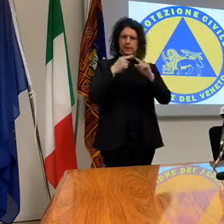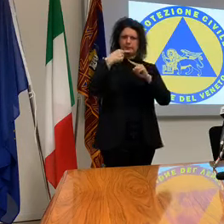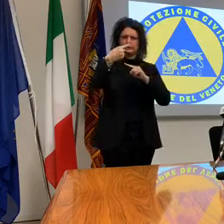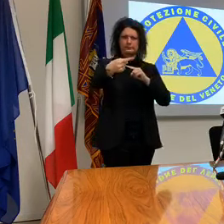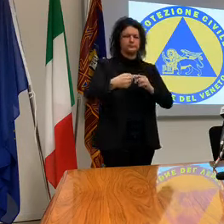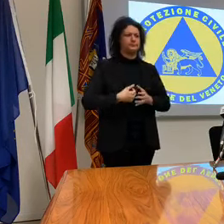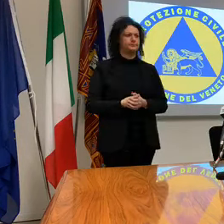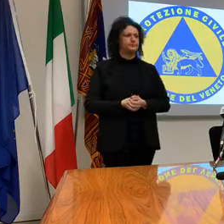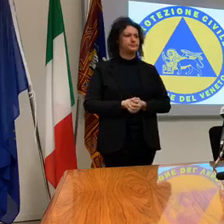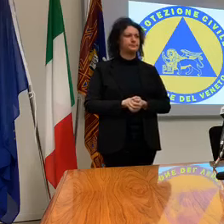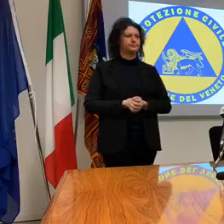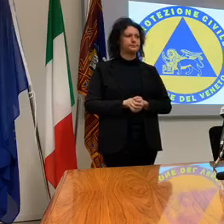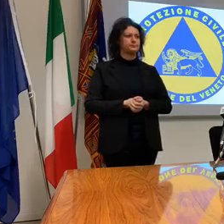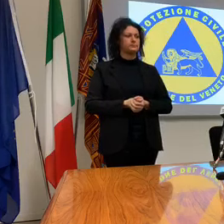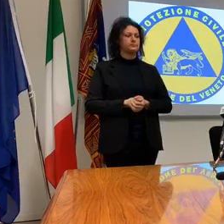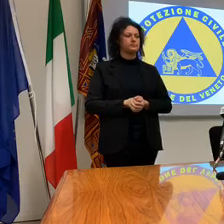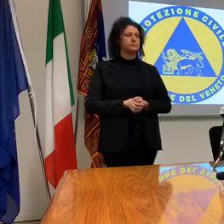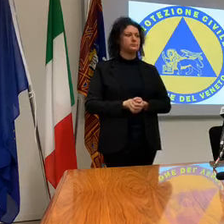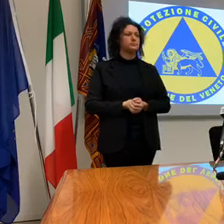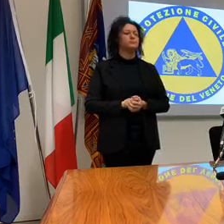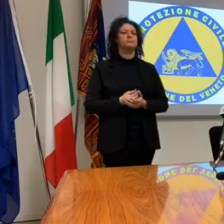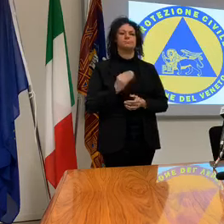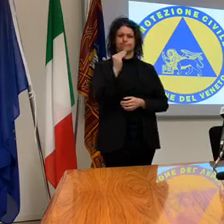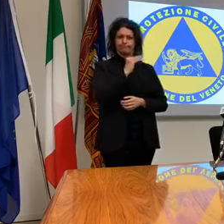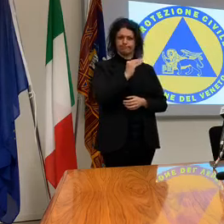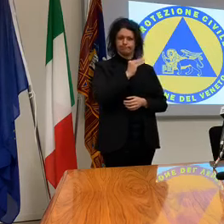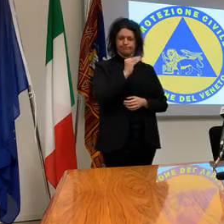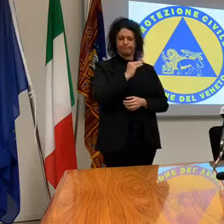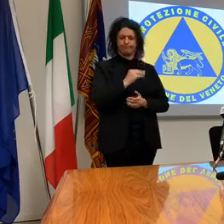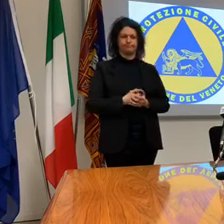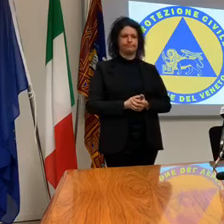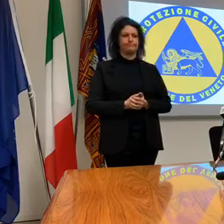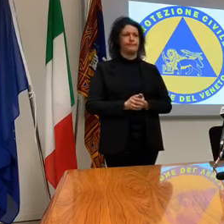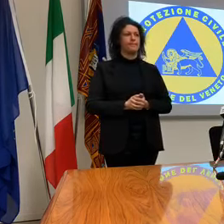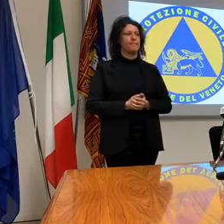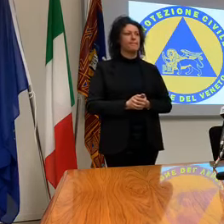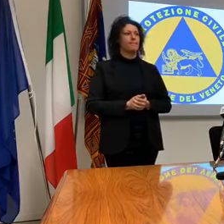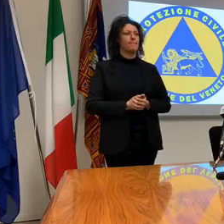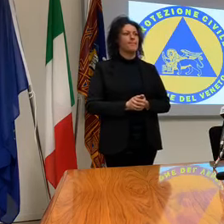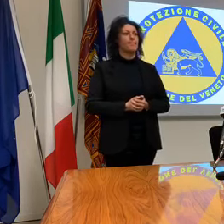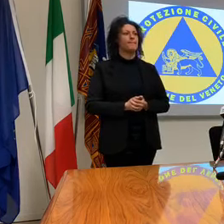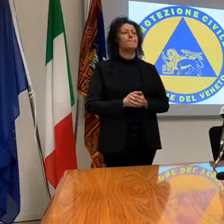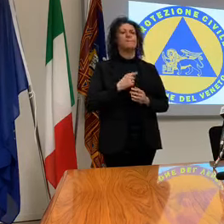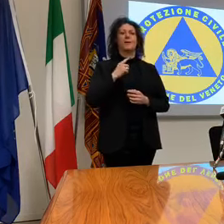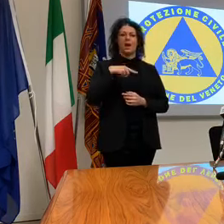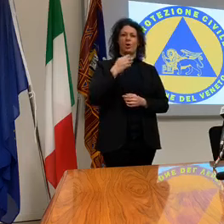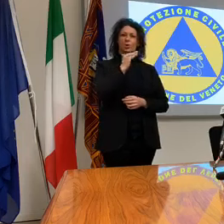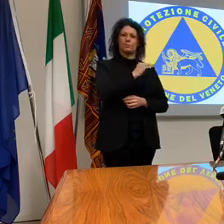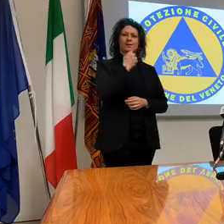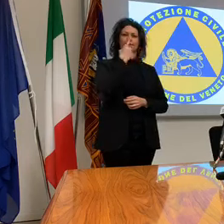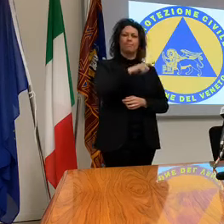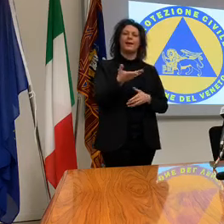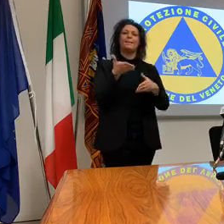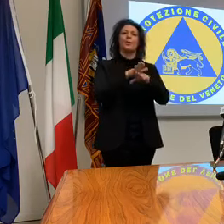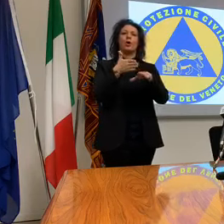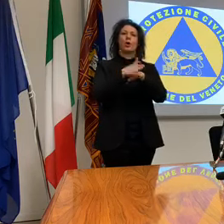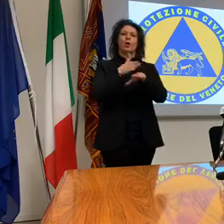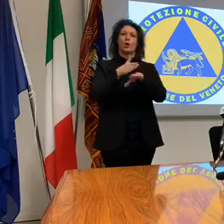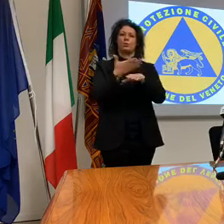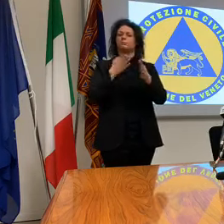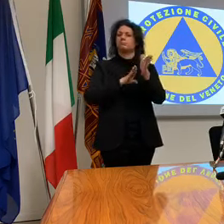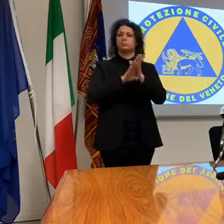Assessore, a proposito dei decessi, torniamo a parlare per un'ultima volta su questa impennata.